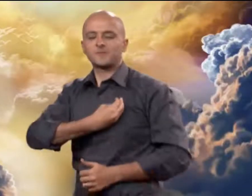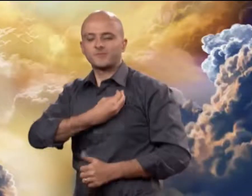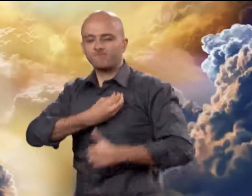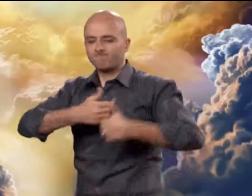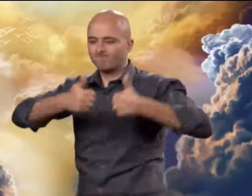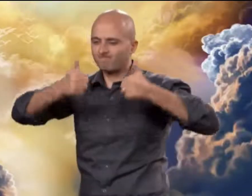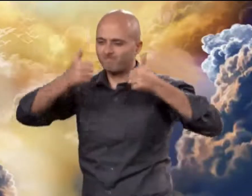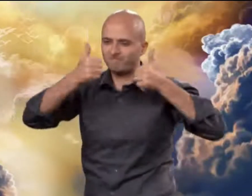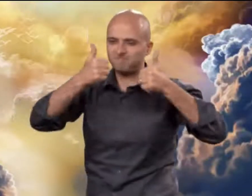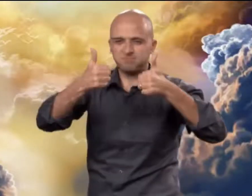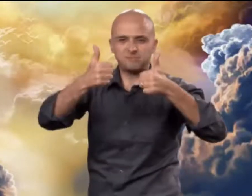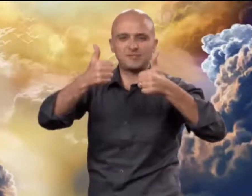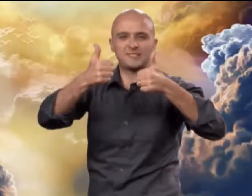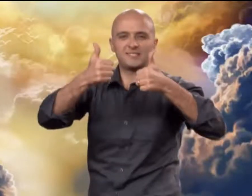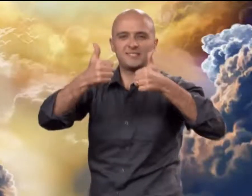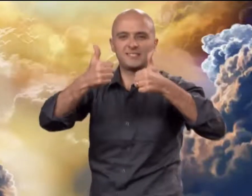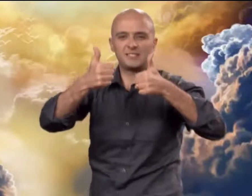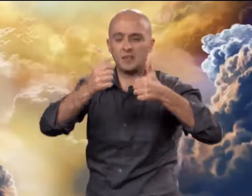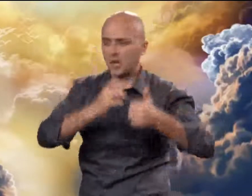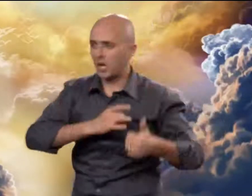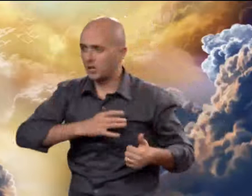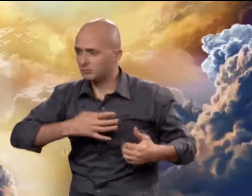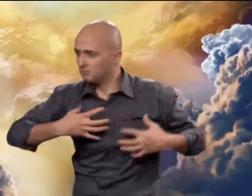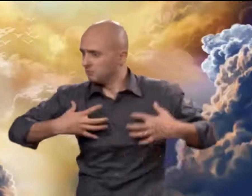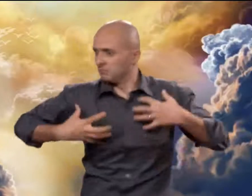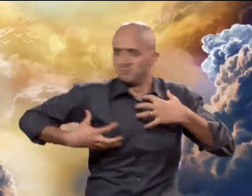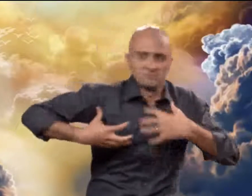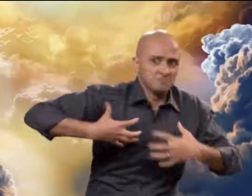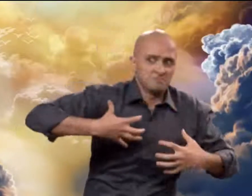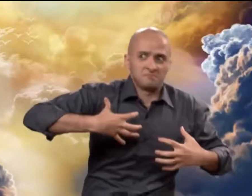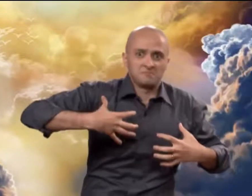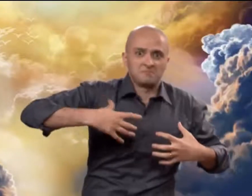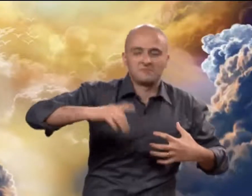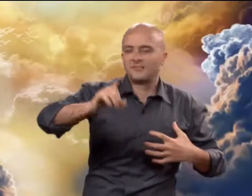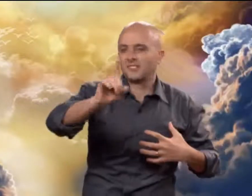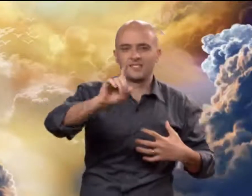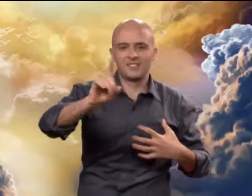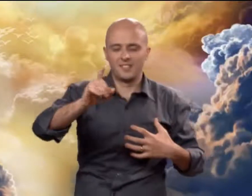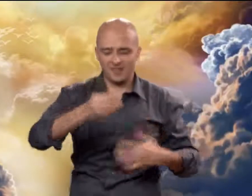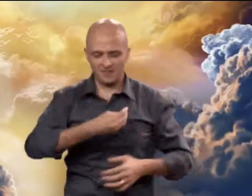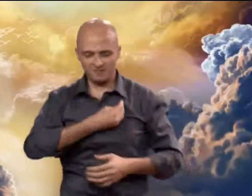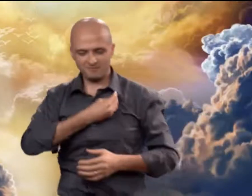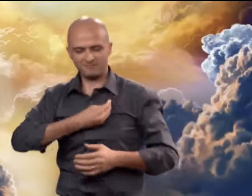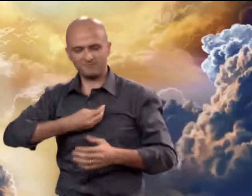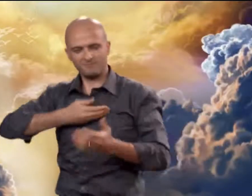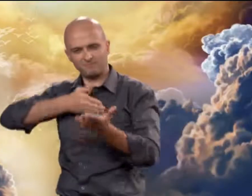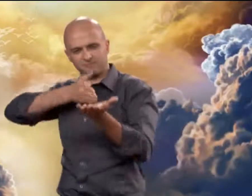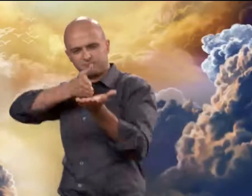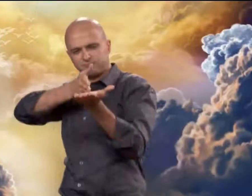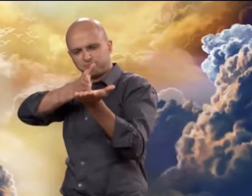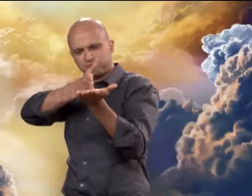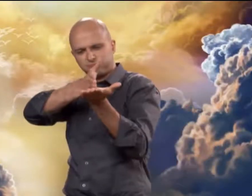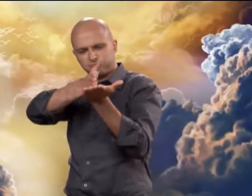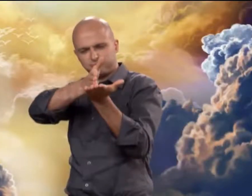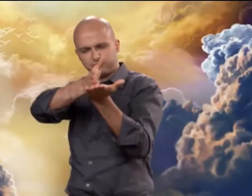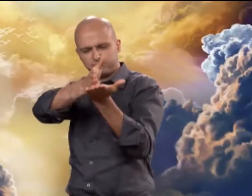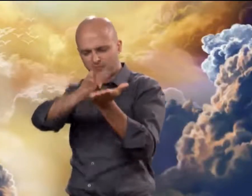e sobre o templo, onde a presença divina havia sido manifestada durante séculos, mas mesmo lá existia